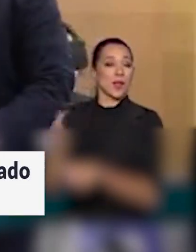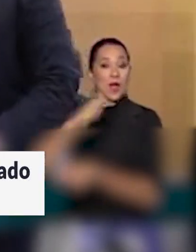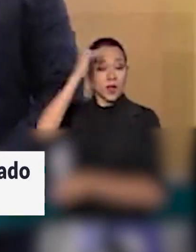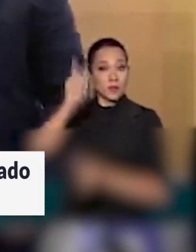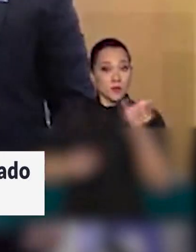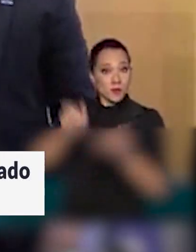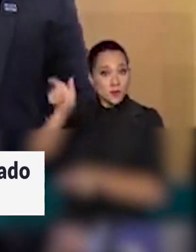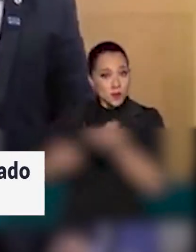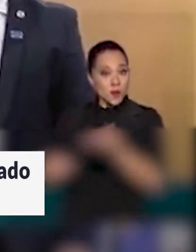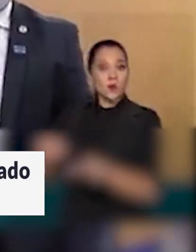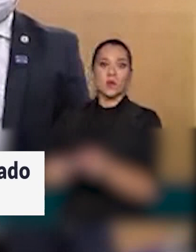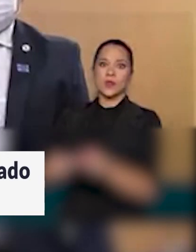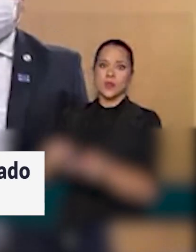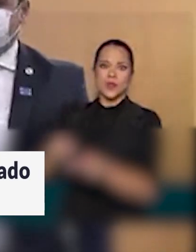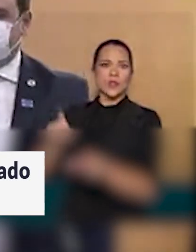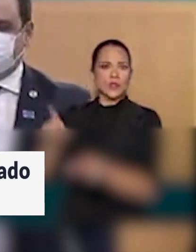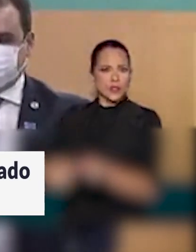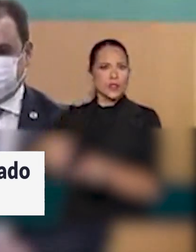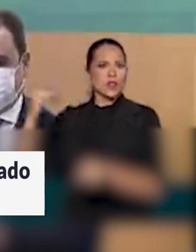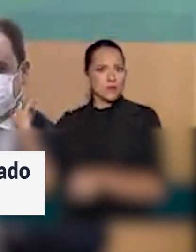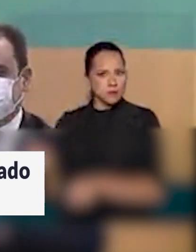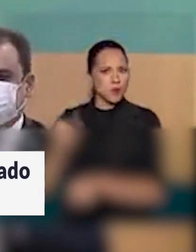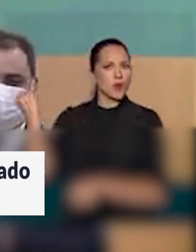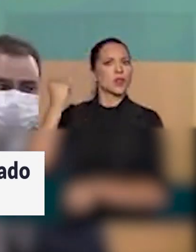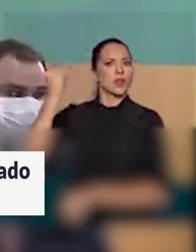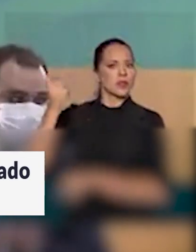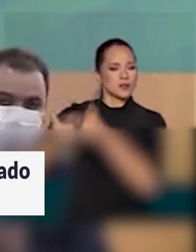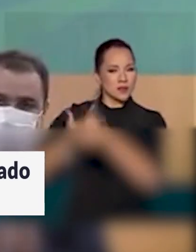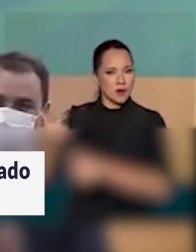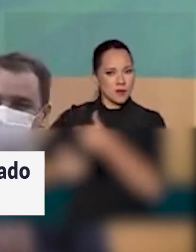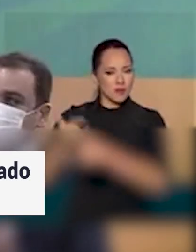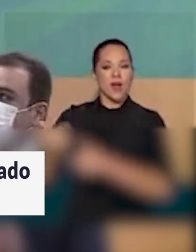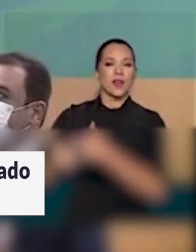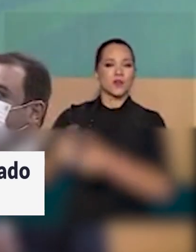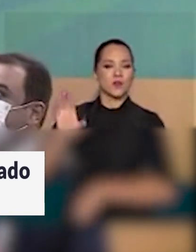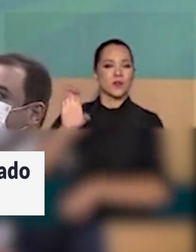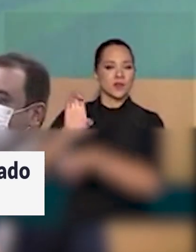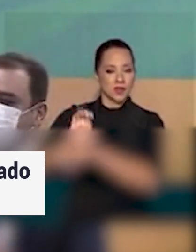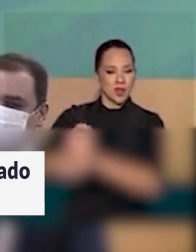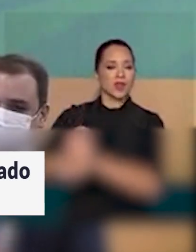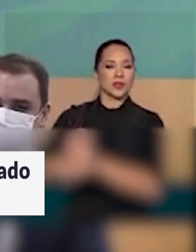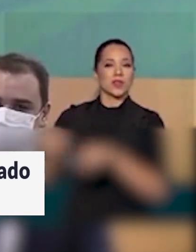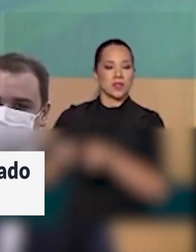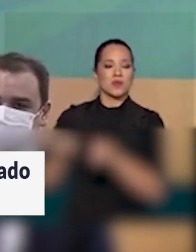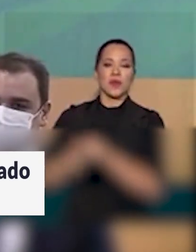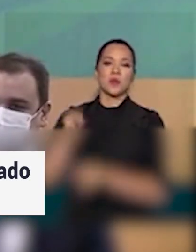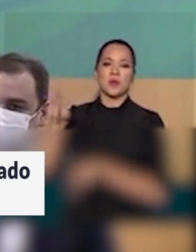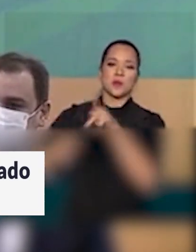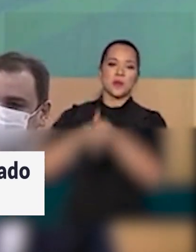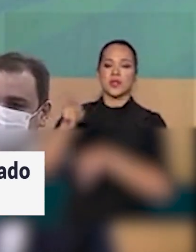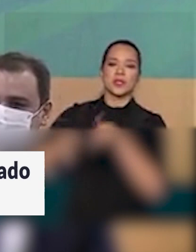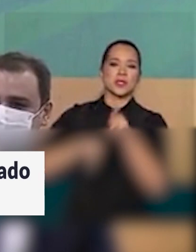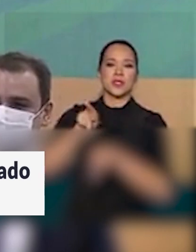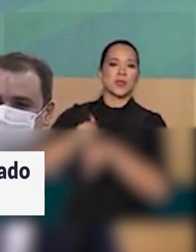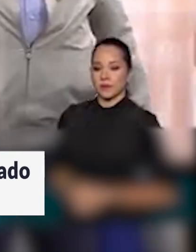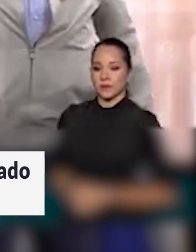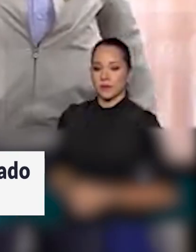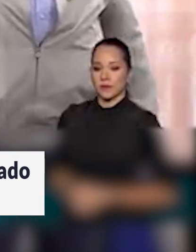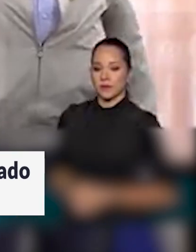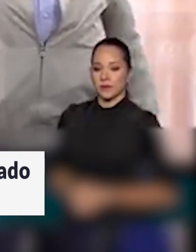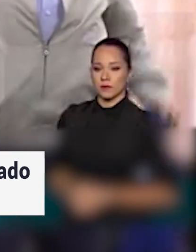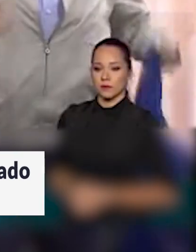Jair Bolsonaro participava do ato que lhe deu a coroação de cidadão amazonense e também fez a inauguração